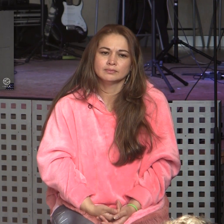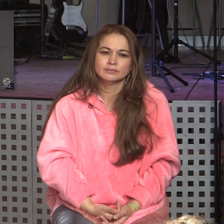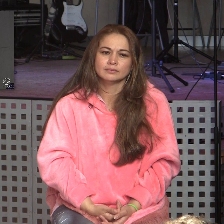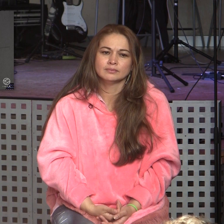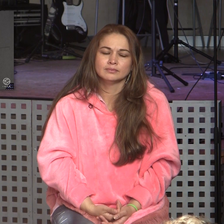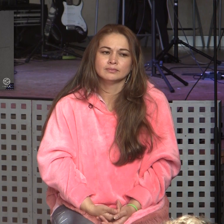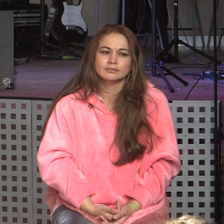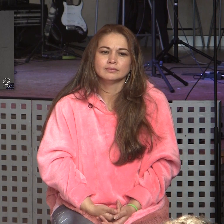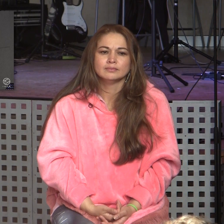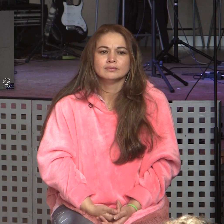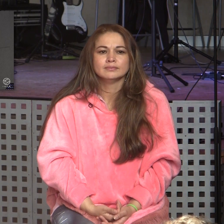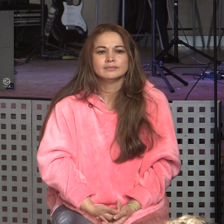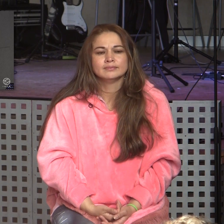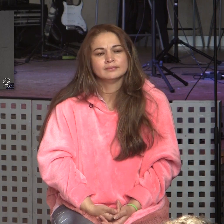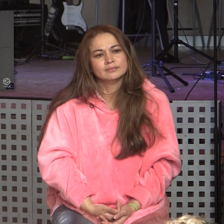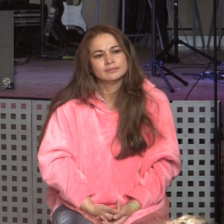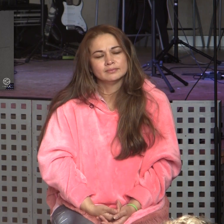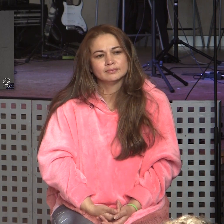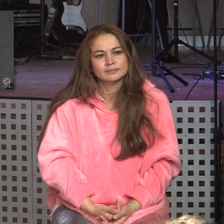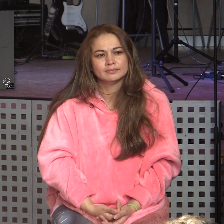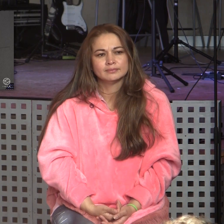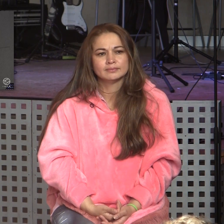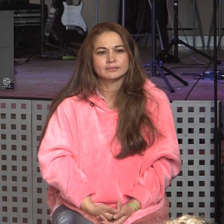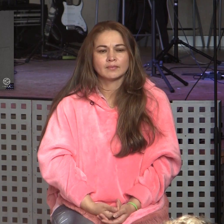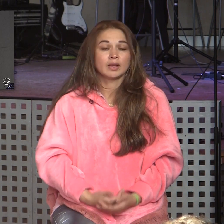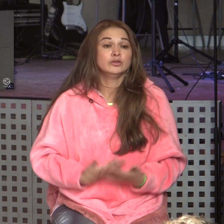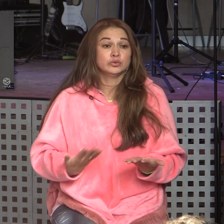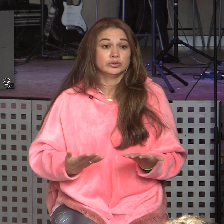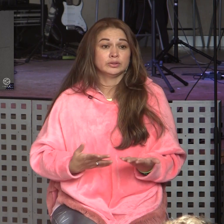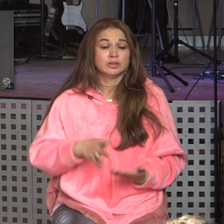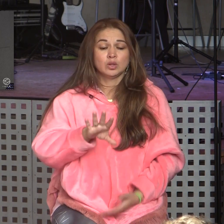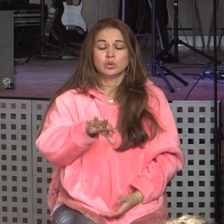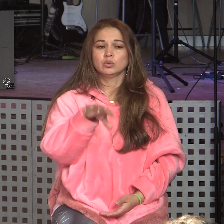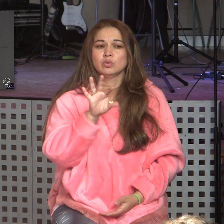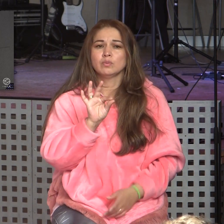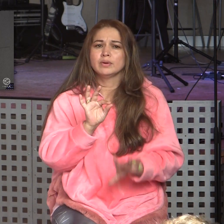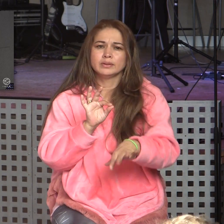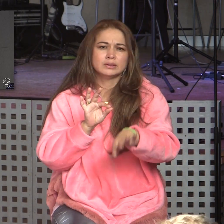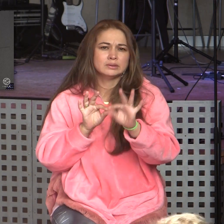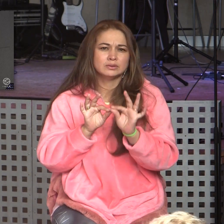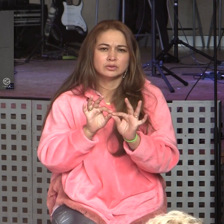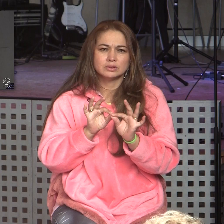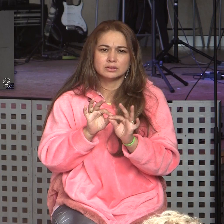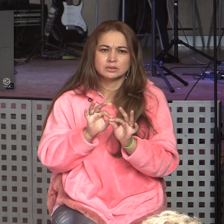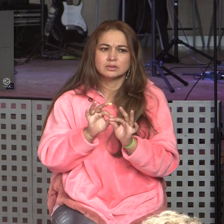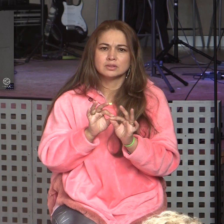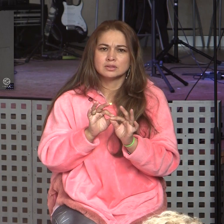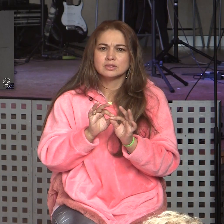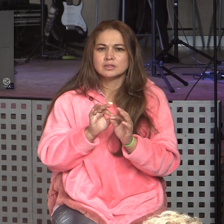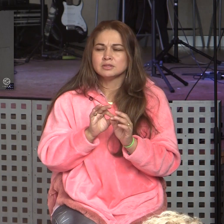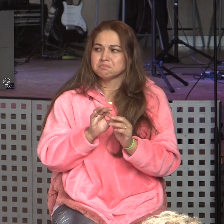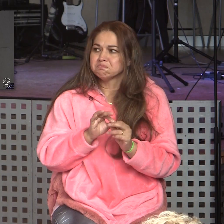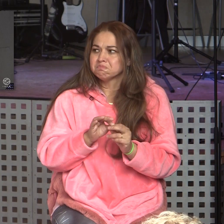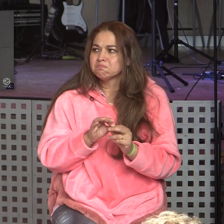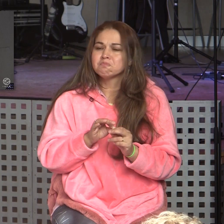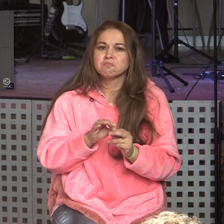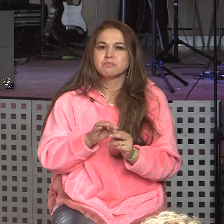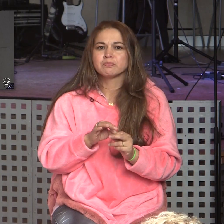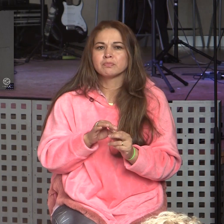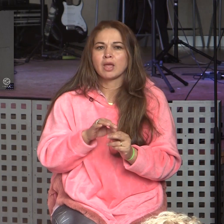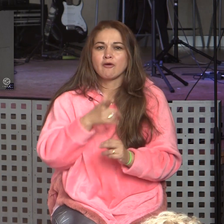Toma una decisión, el problema es ahora sostenerla. ¿Qué le sostuvo? Lo que